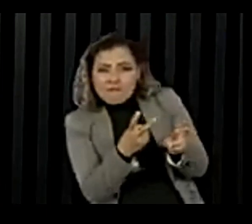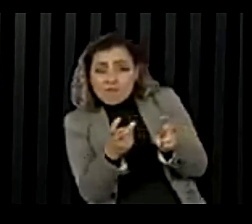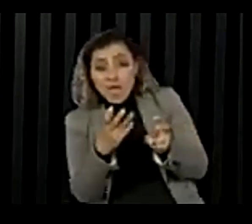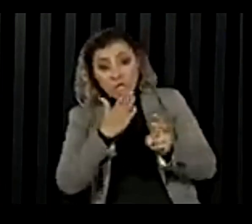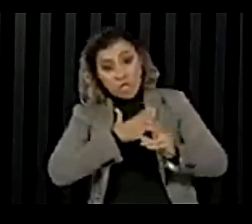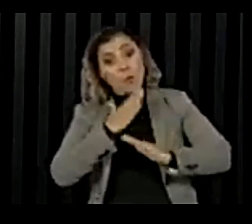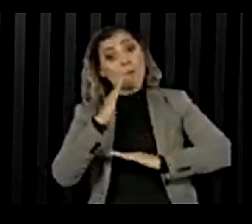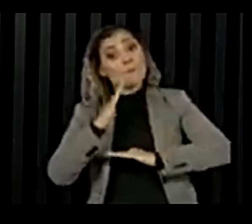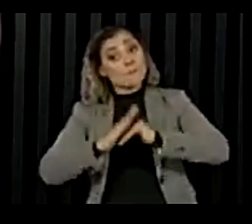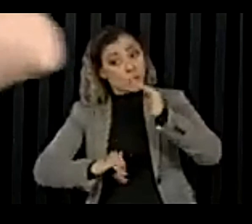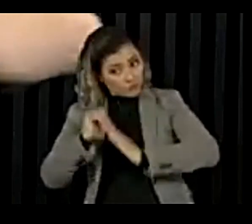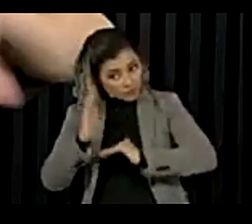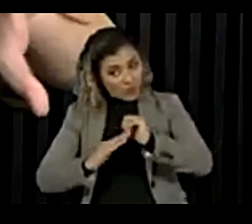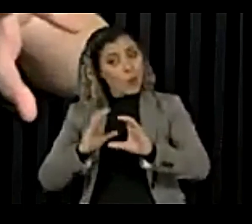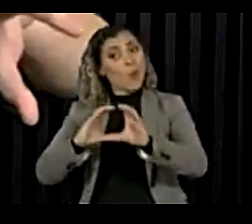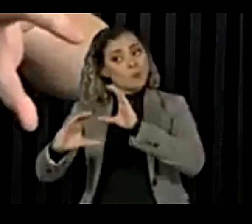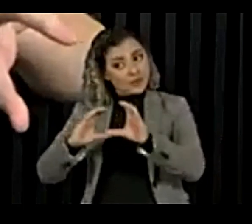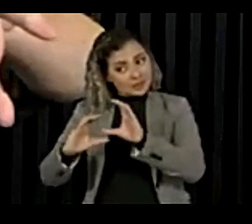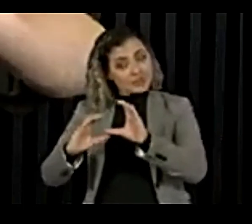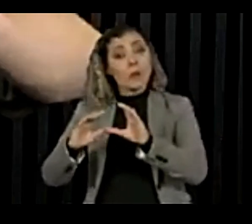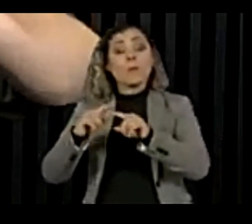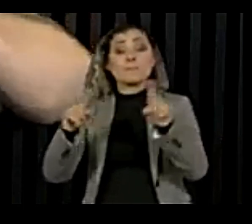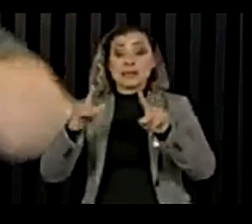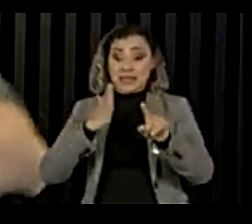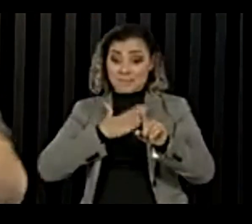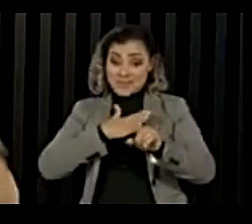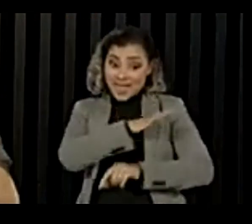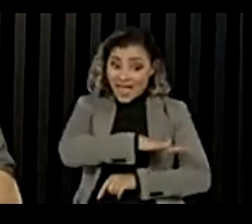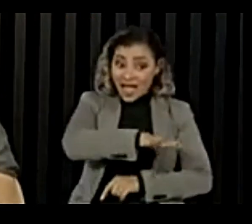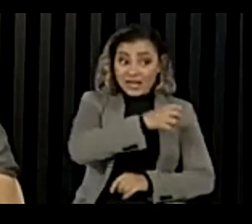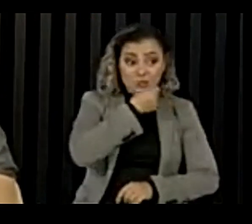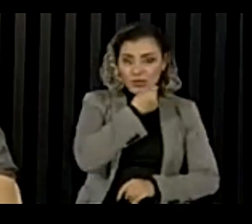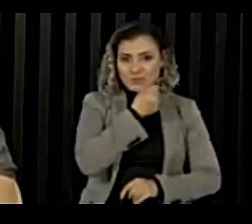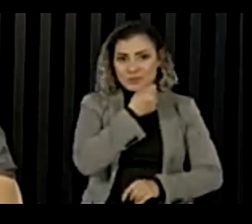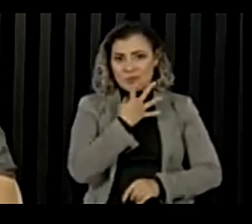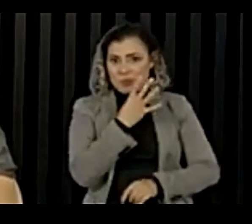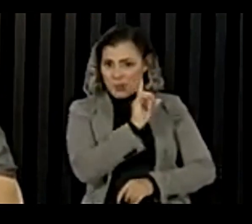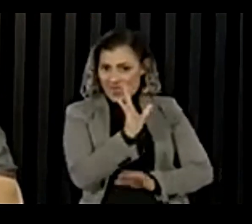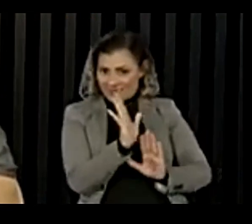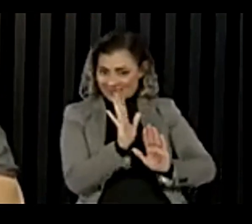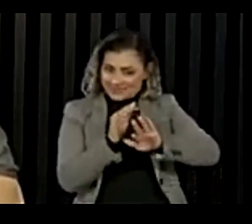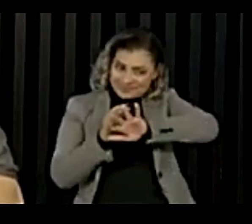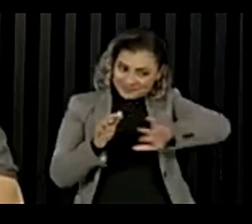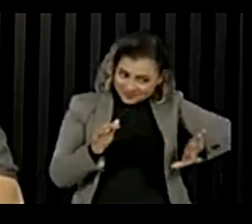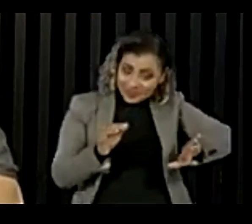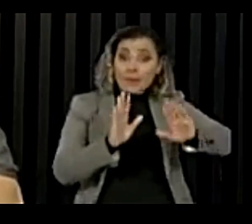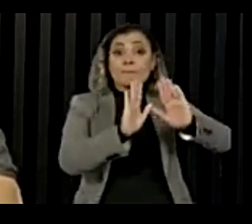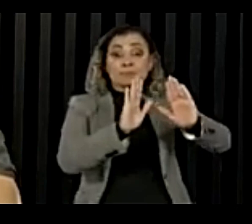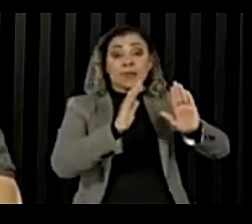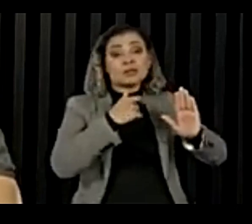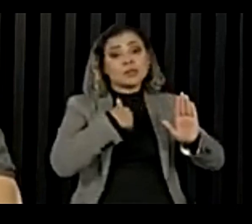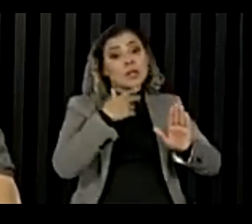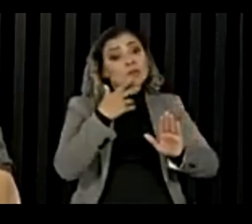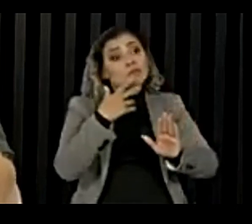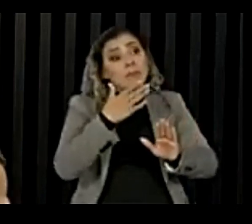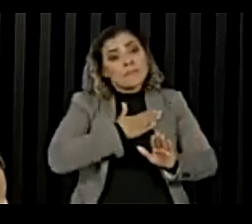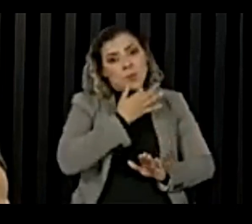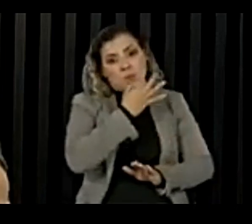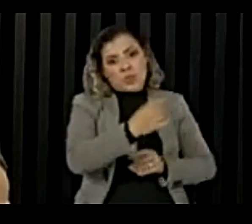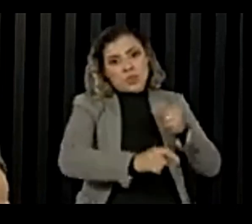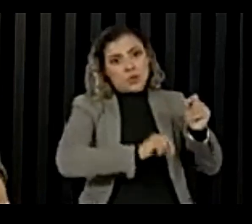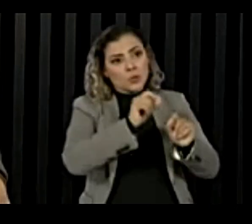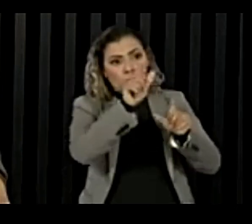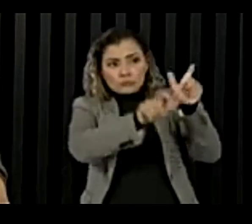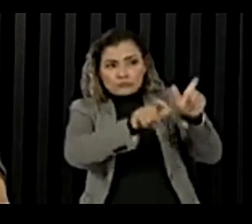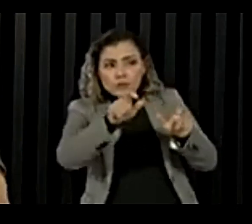semi-especialista, porque é sobre comunicação, mas não é sobre a minha área de atuação, que é o jornalismo. Os grandes veículos, na minha concepção, na minha visão, eles